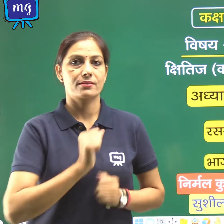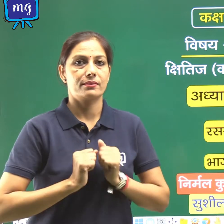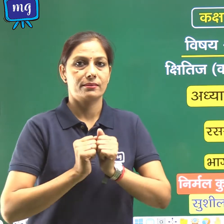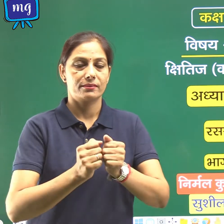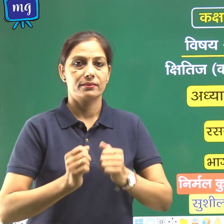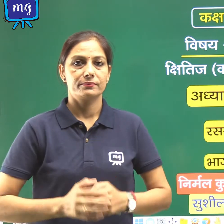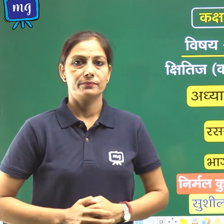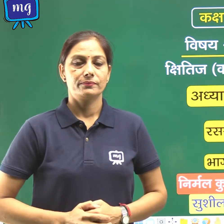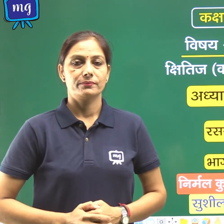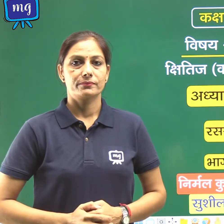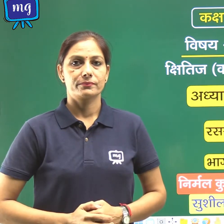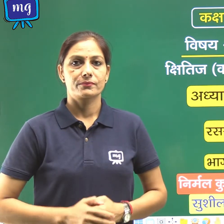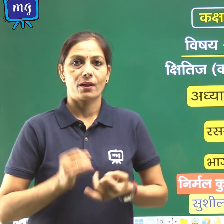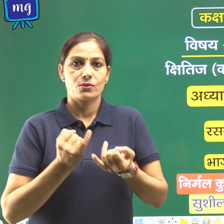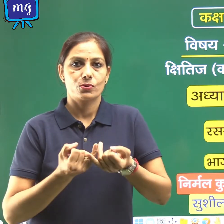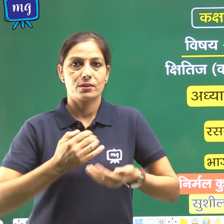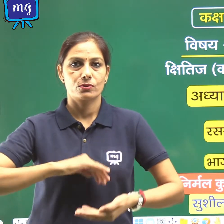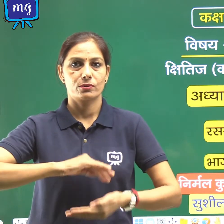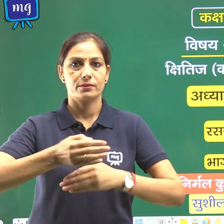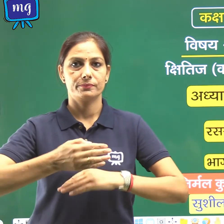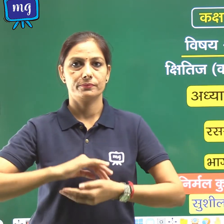हैं सुशीला चौधरी।